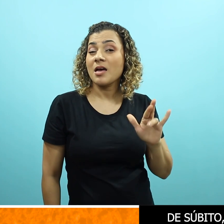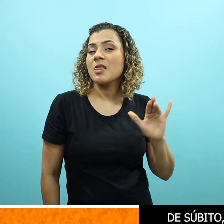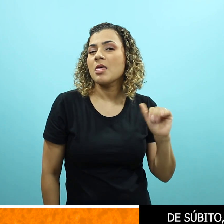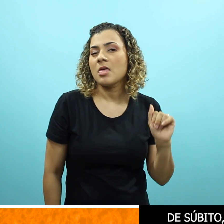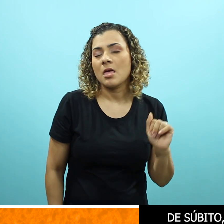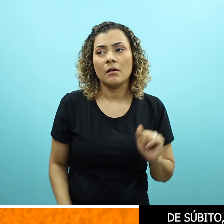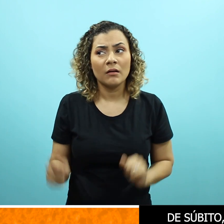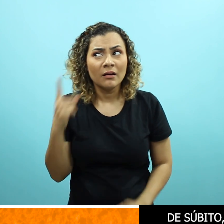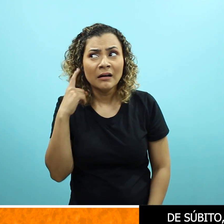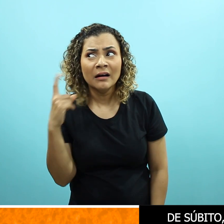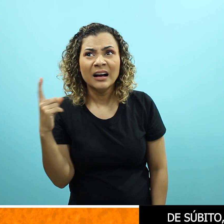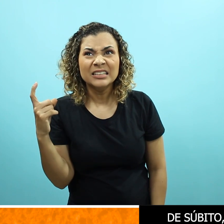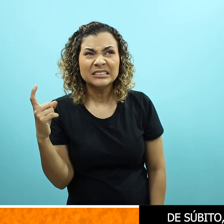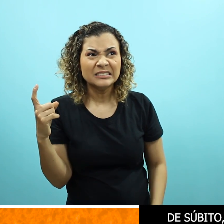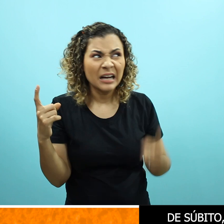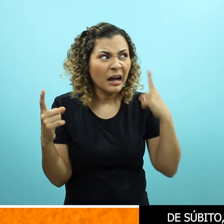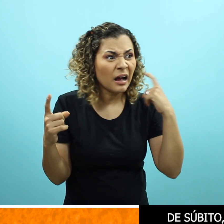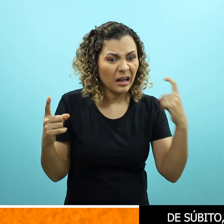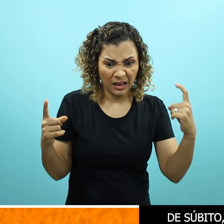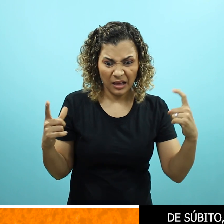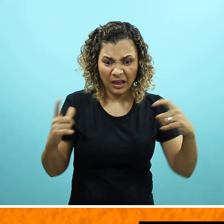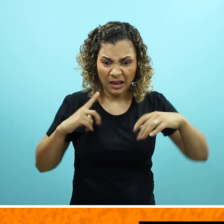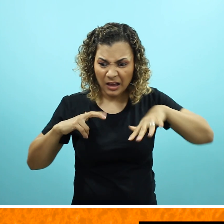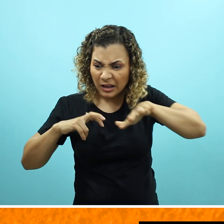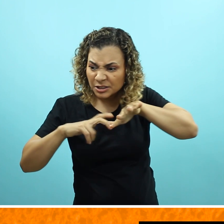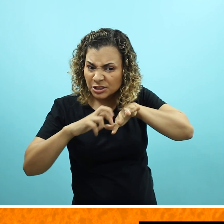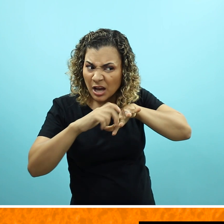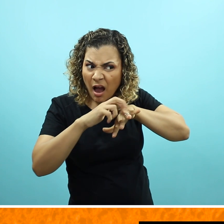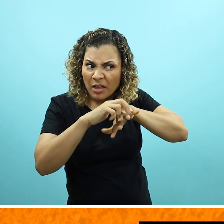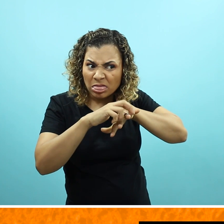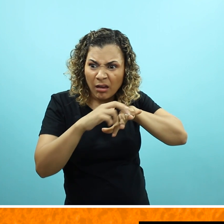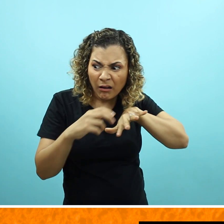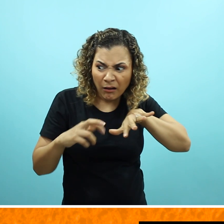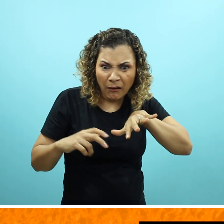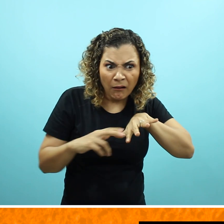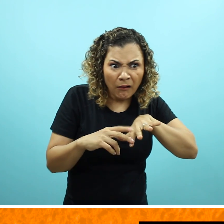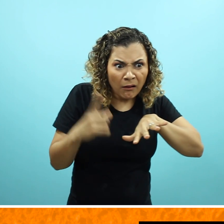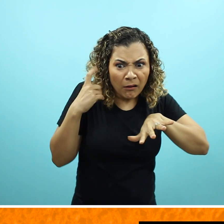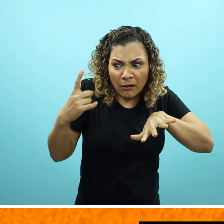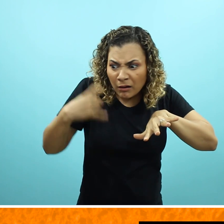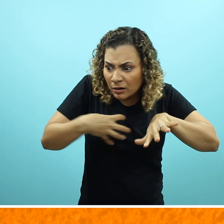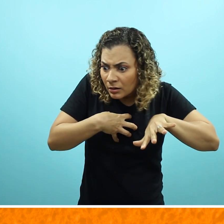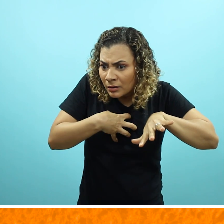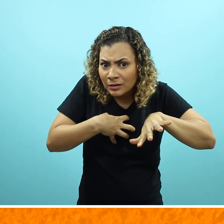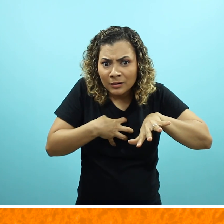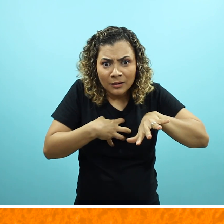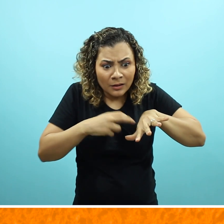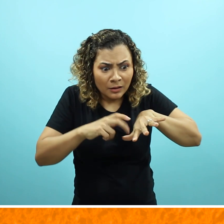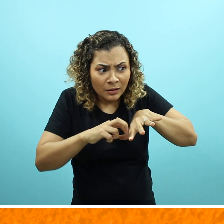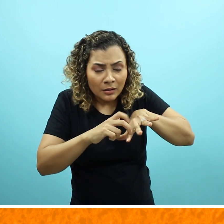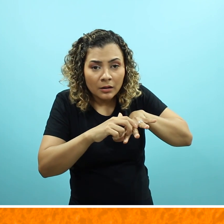De súbito, Maria Angula começou a ouvir um rangido nas escadas.